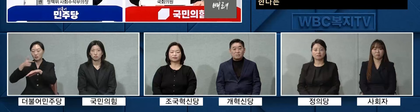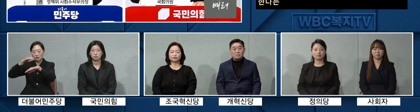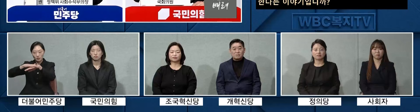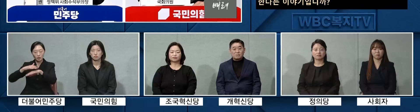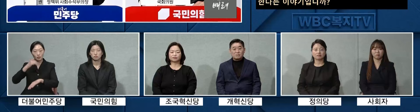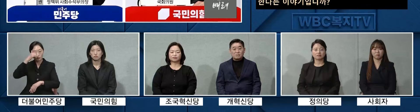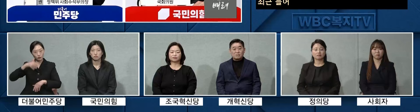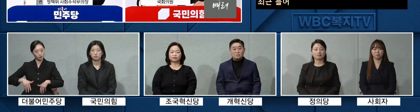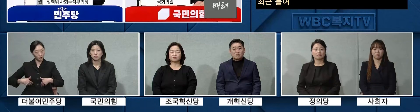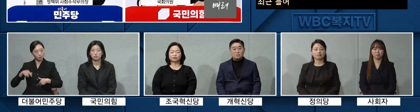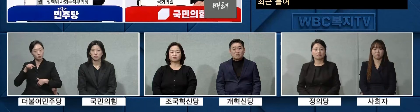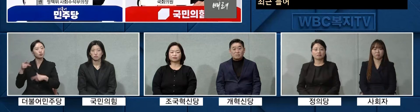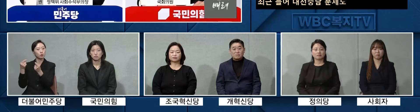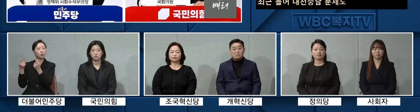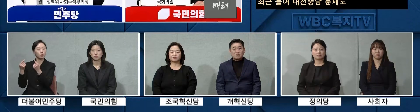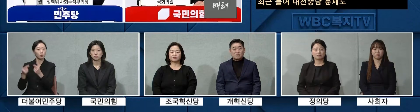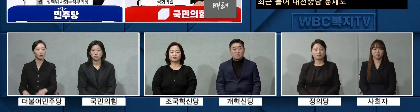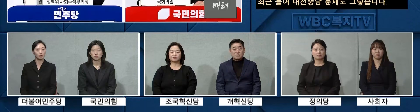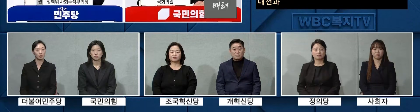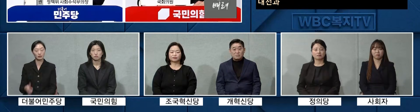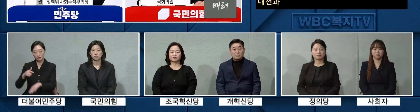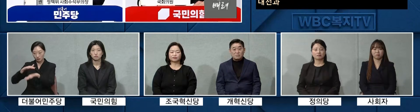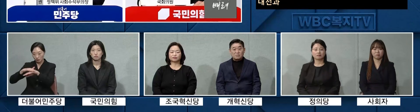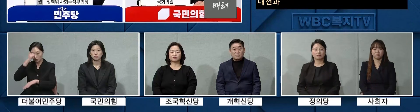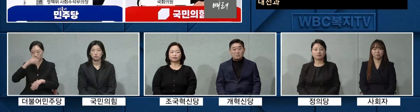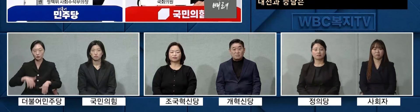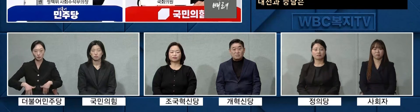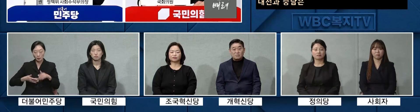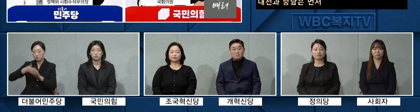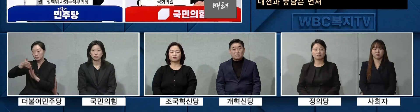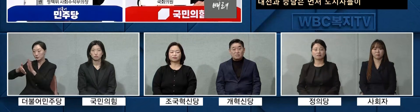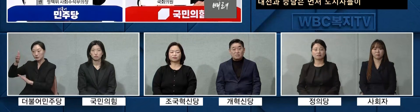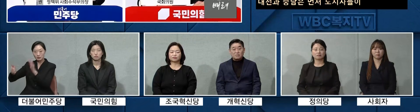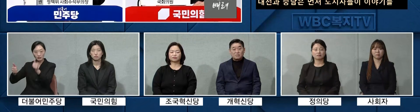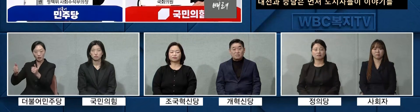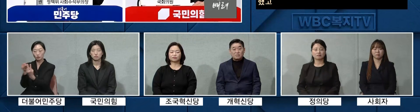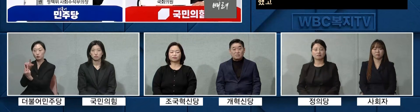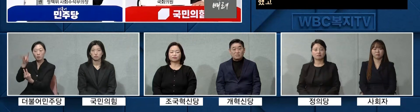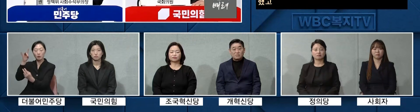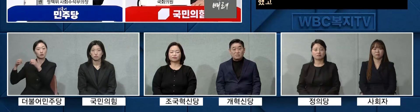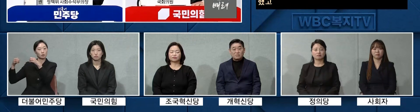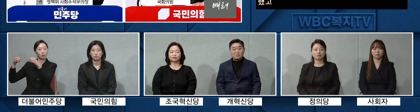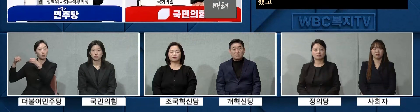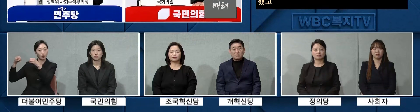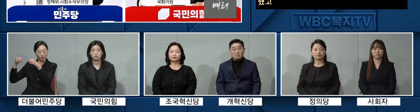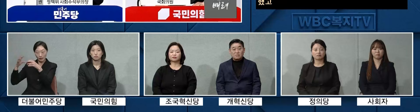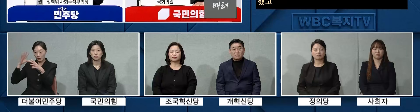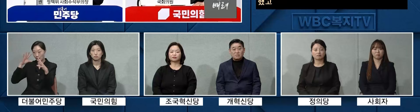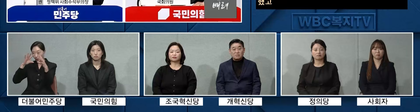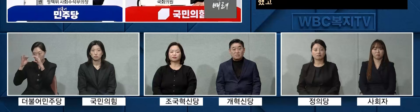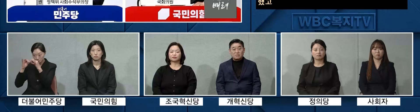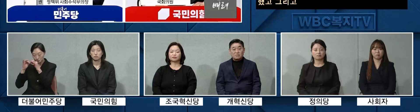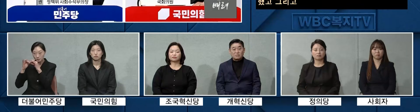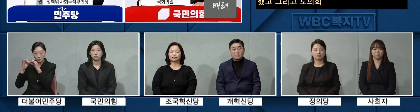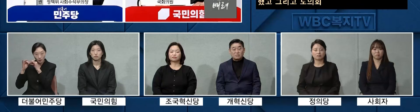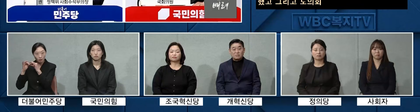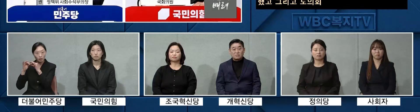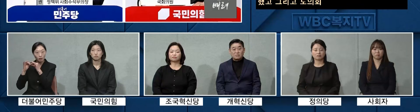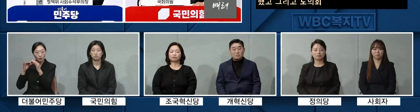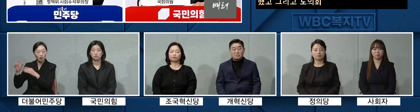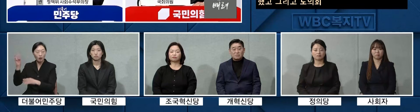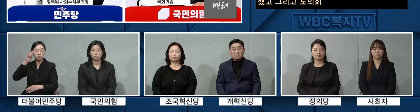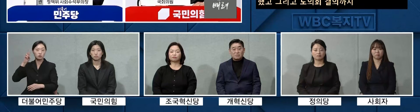대전과 충남은 먼저 도지사들이 이야기를 했고 그리고 도의회 결의까지 하고서 갑자기 이 문제를